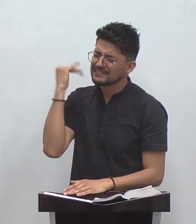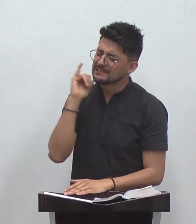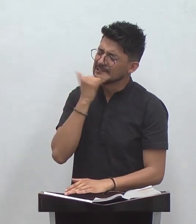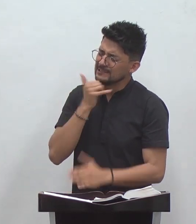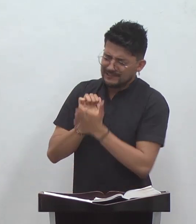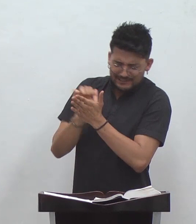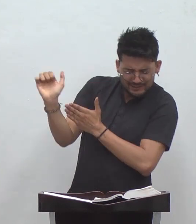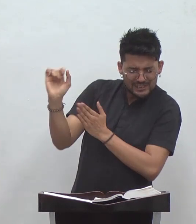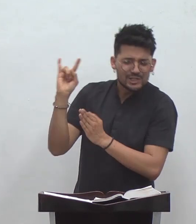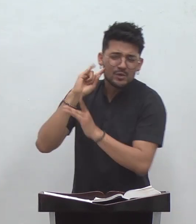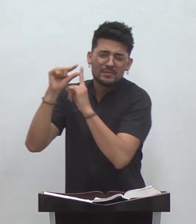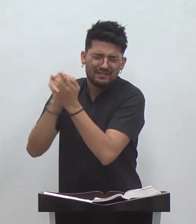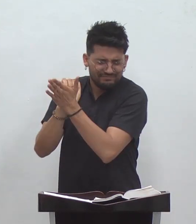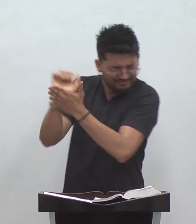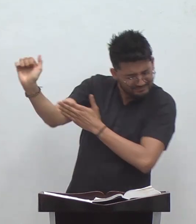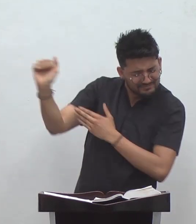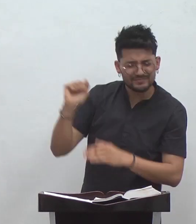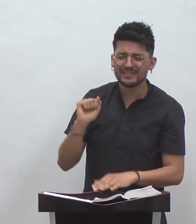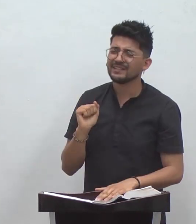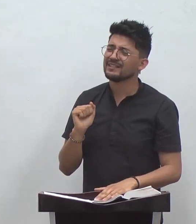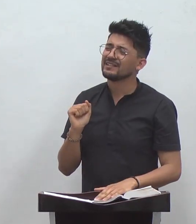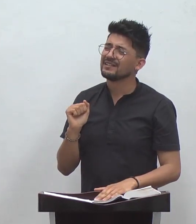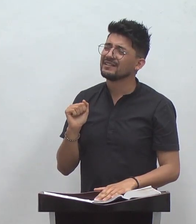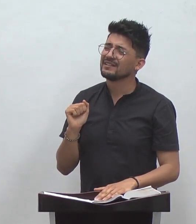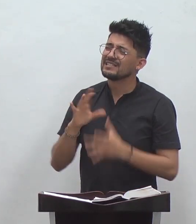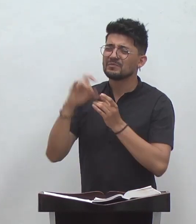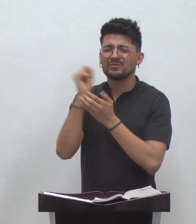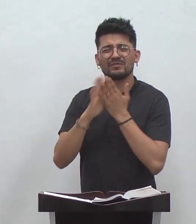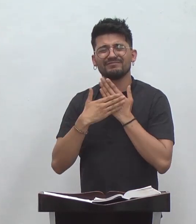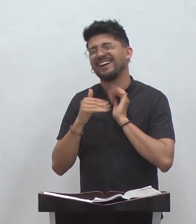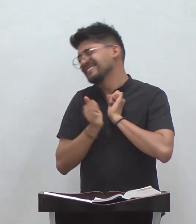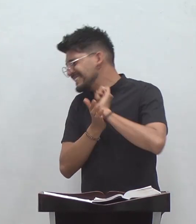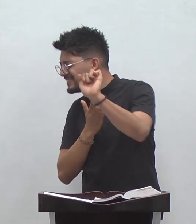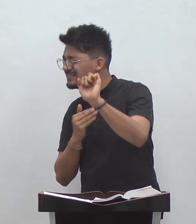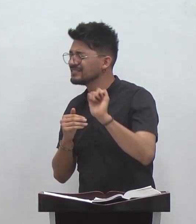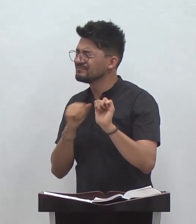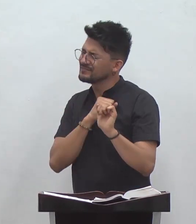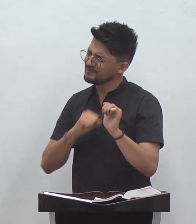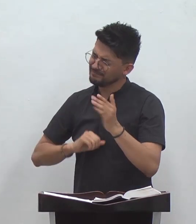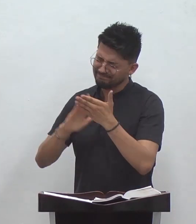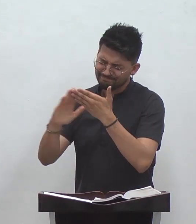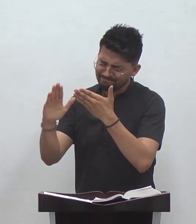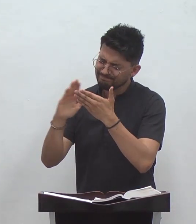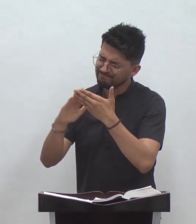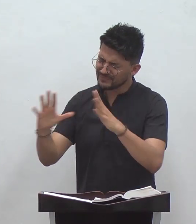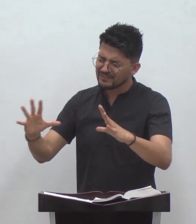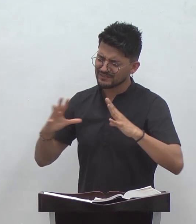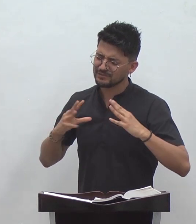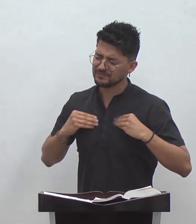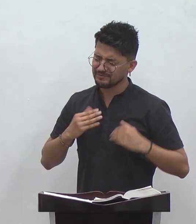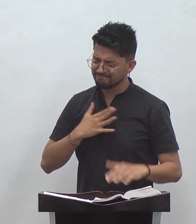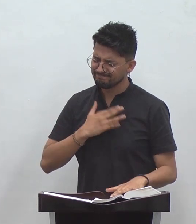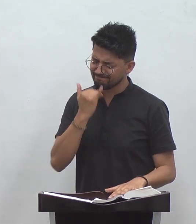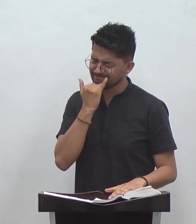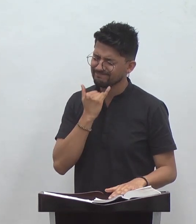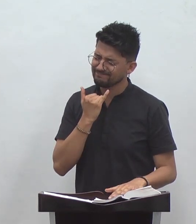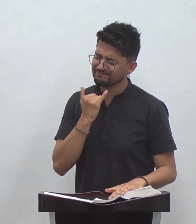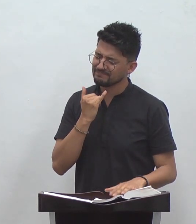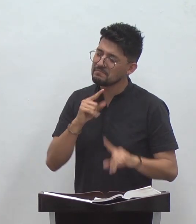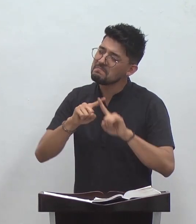como iglesia, por rechazar tu llamado, por rechazar tus palabras de vida, Señor, porque les hemos hecho el quite y hemos sido